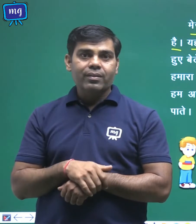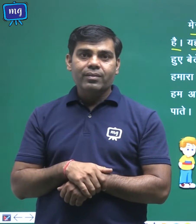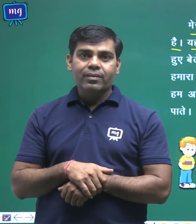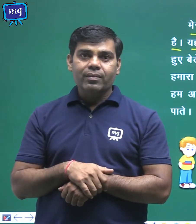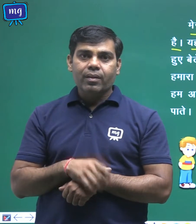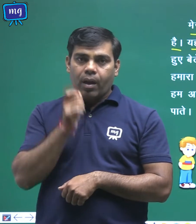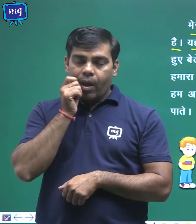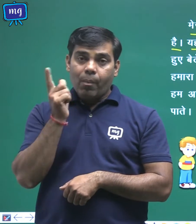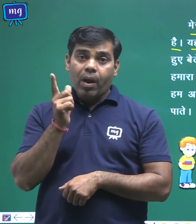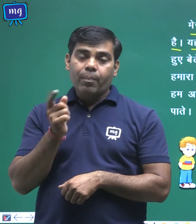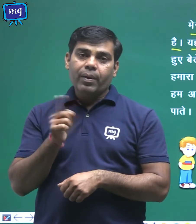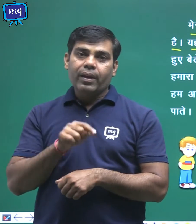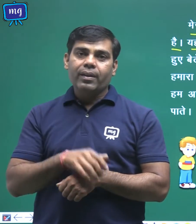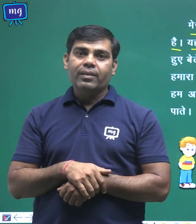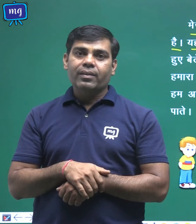बाप ने